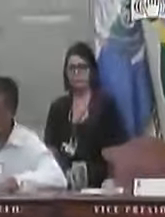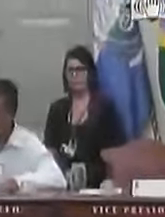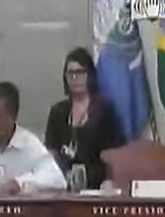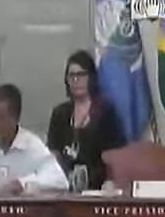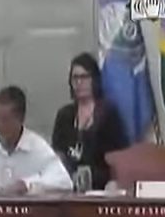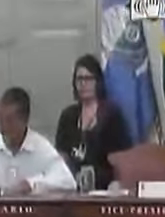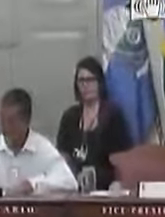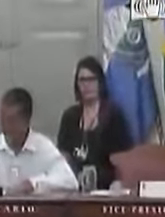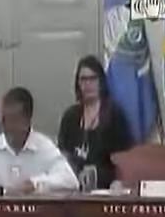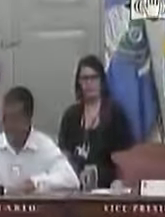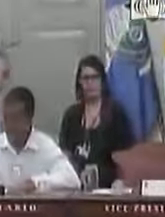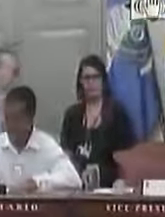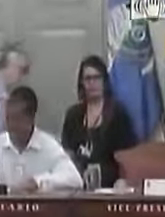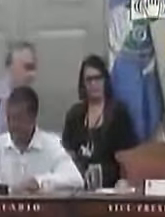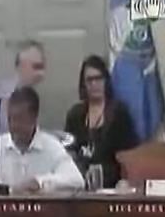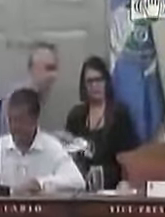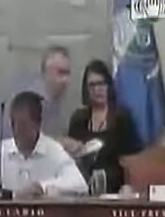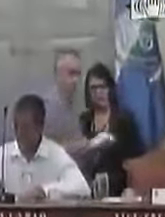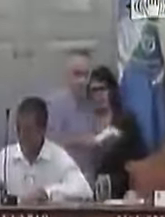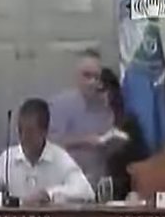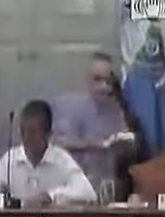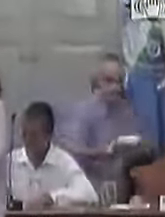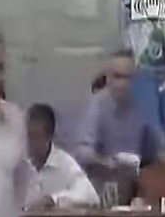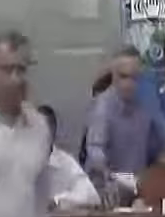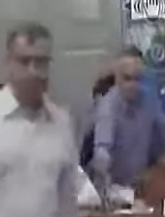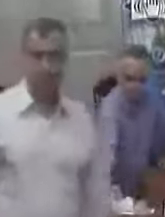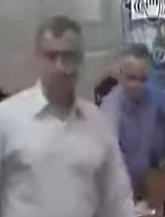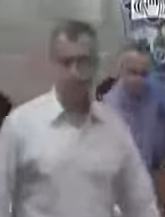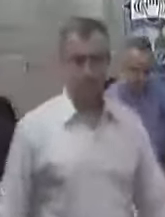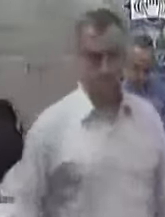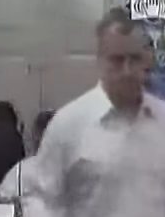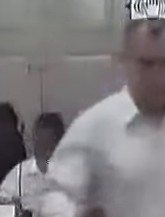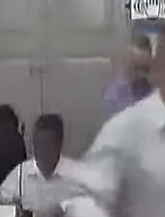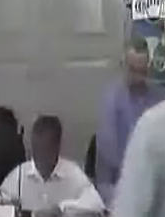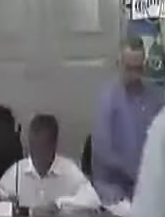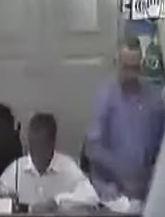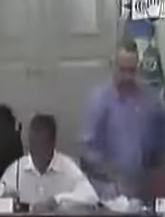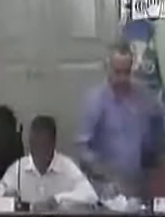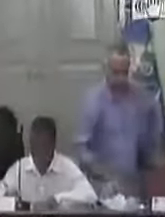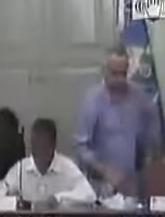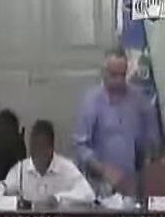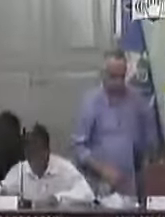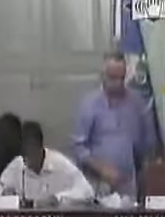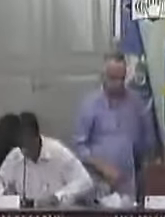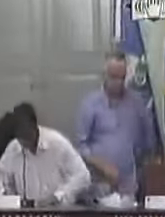Como de costume, rezaremos a oração do Pai Nosso